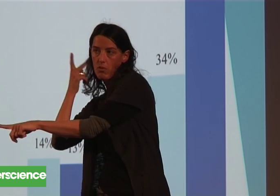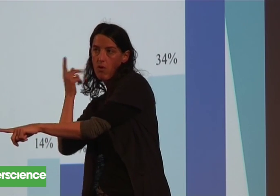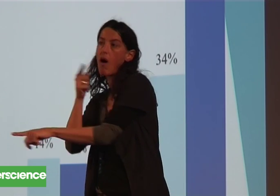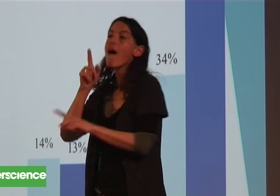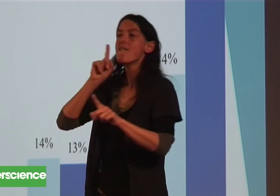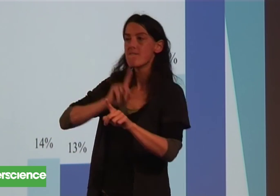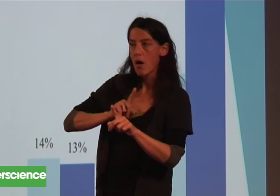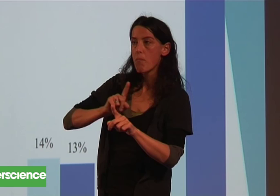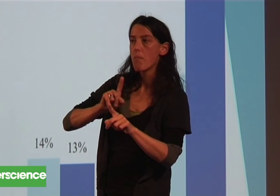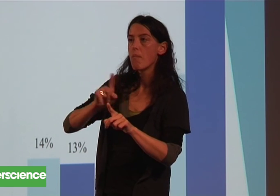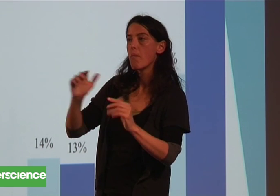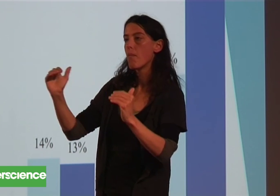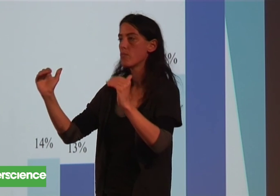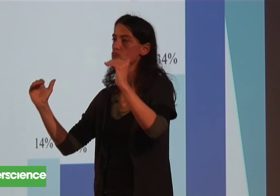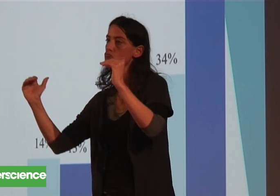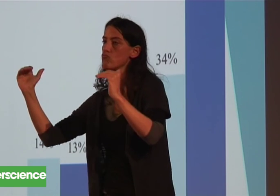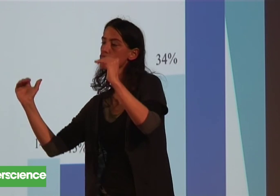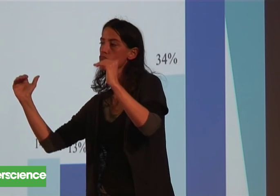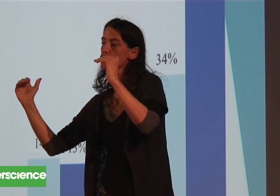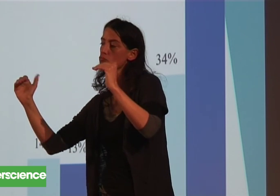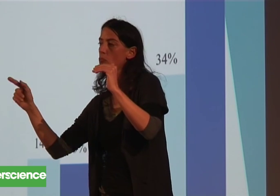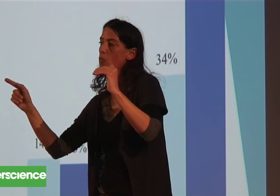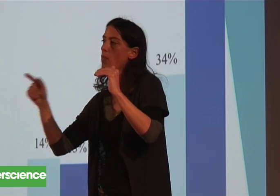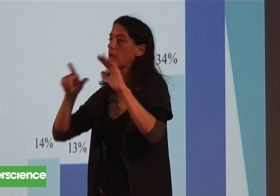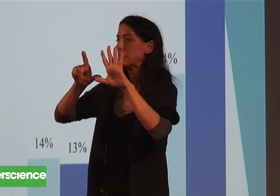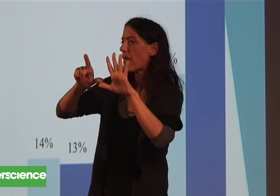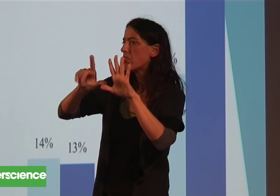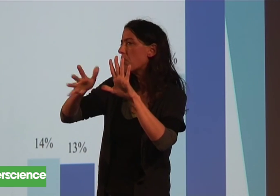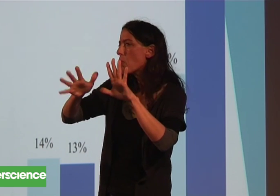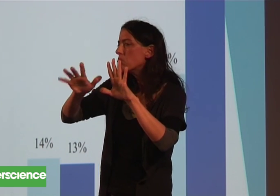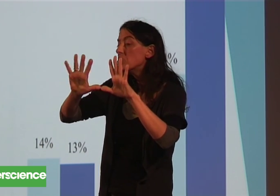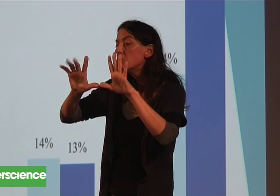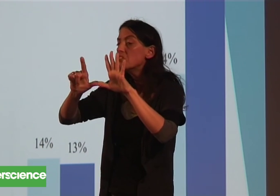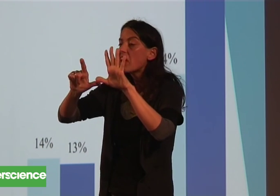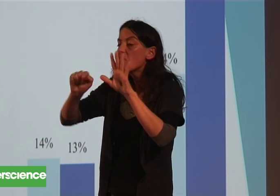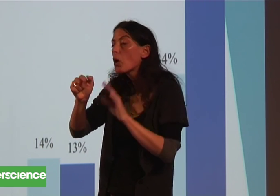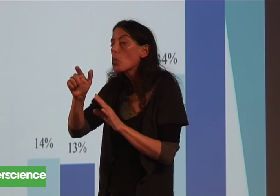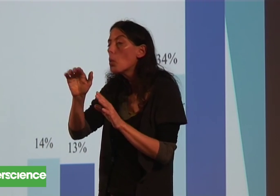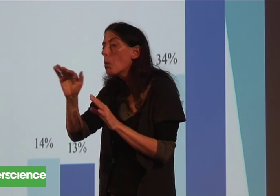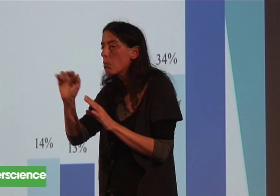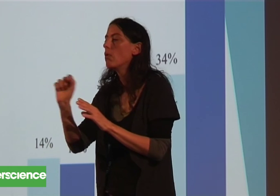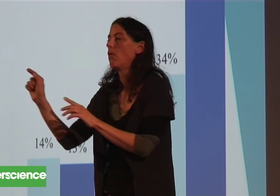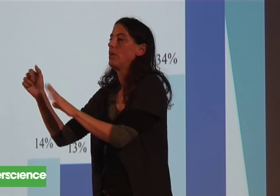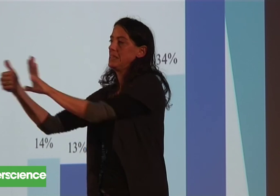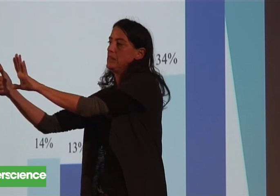Donc les femmes sont à 7% et quelques contre 6% dans le baromètre santé 2010.